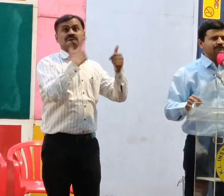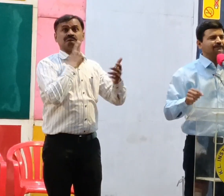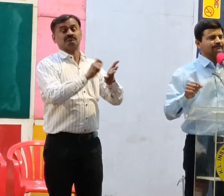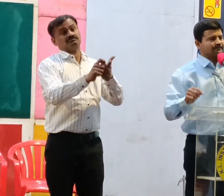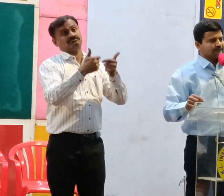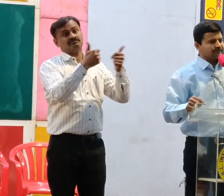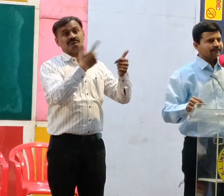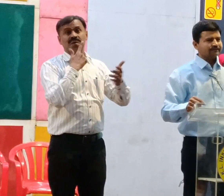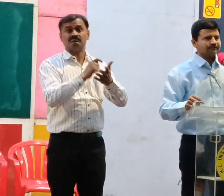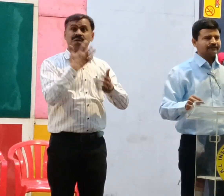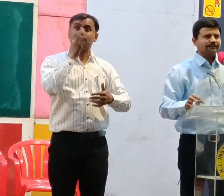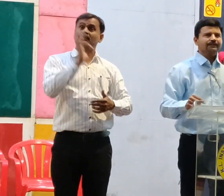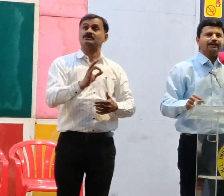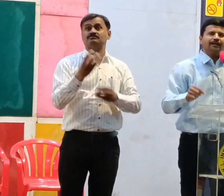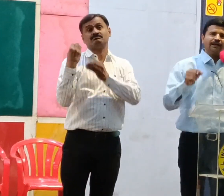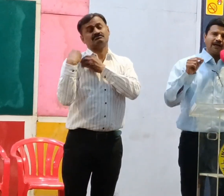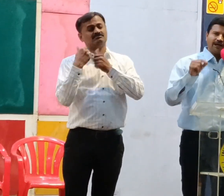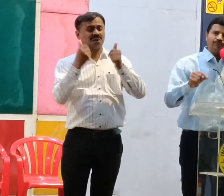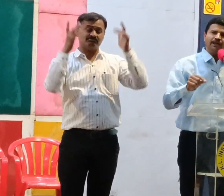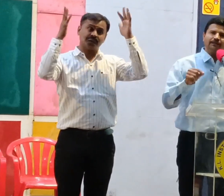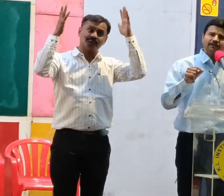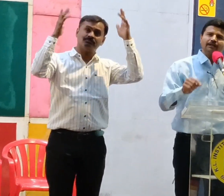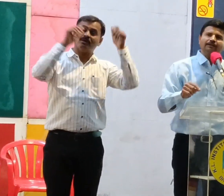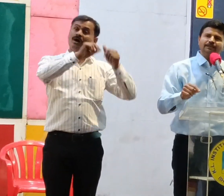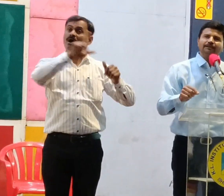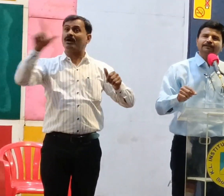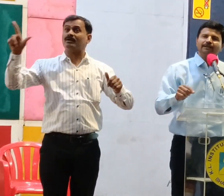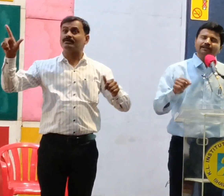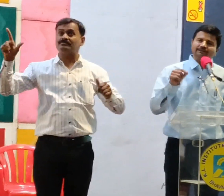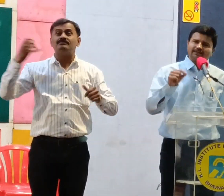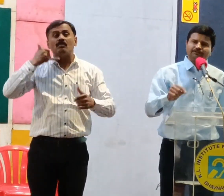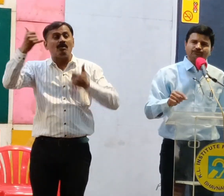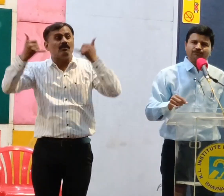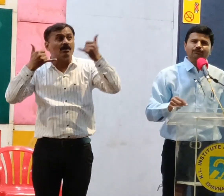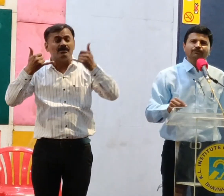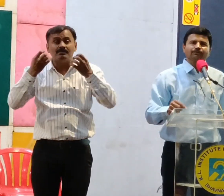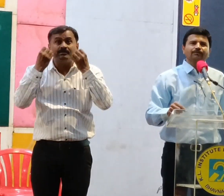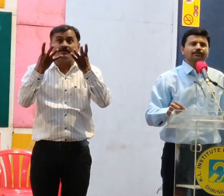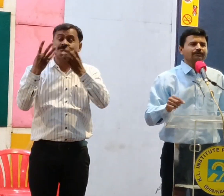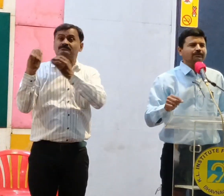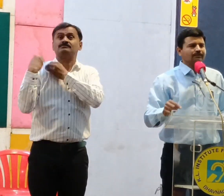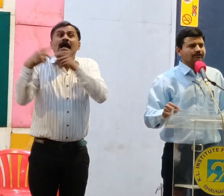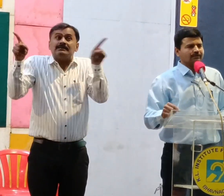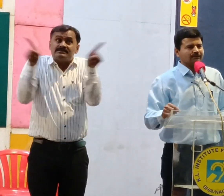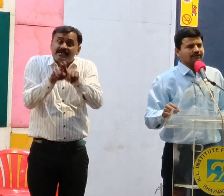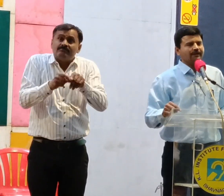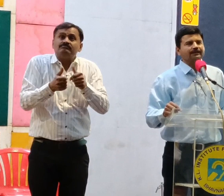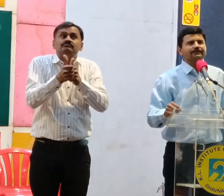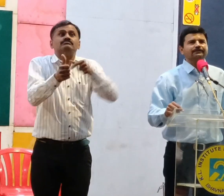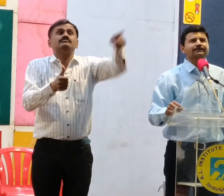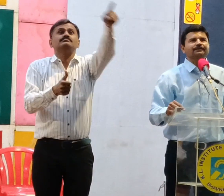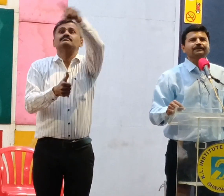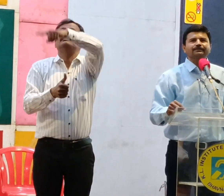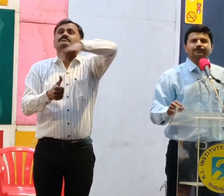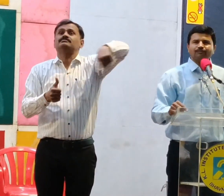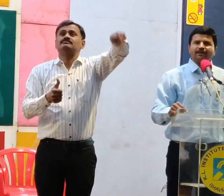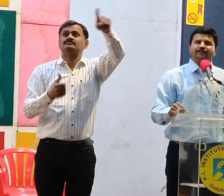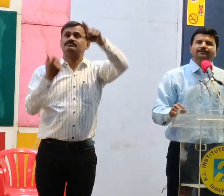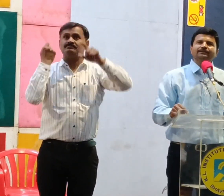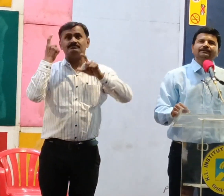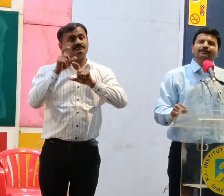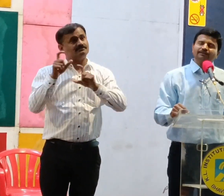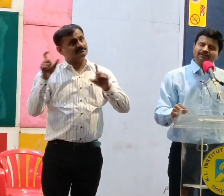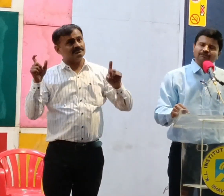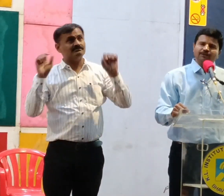છે સત્યનિષ્ઠ છે અને આ બે હીરા છે ને એ સાચવજો એ